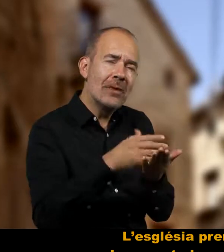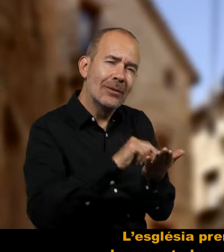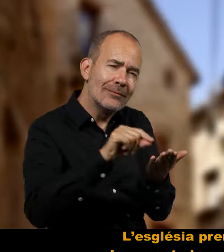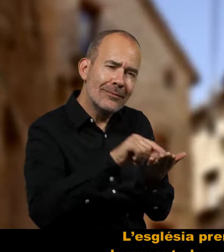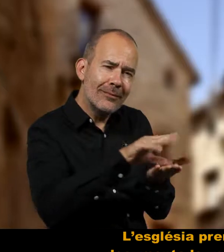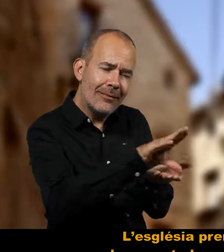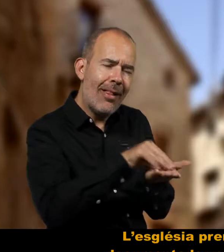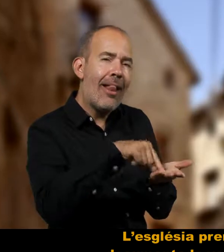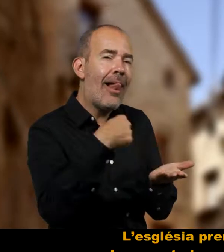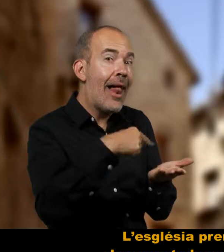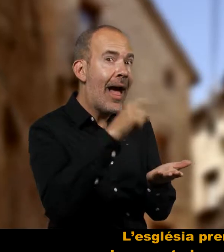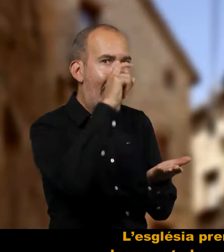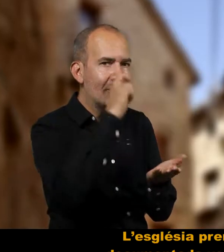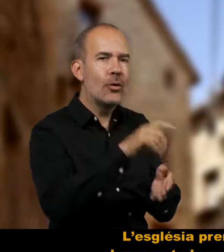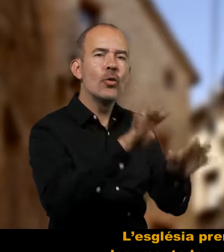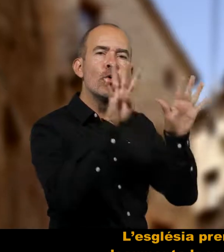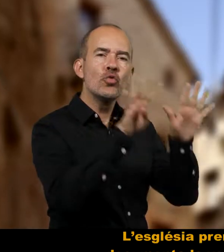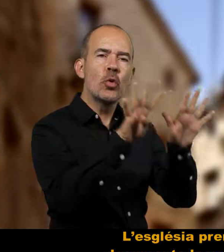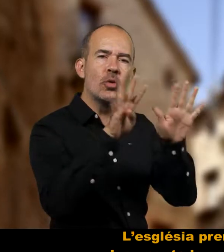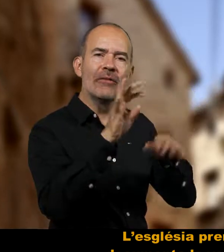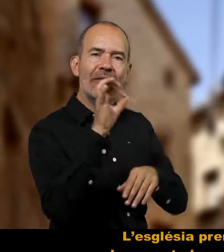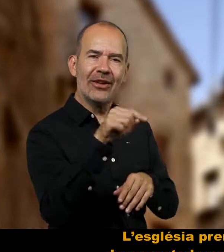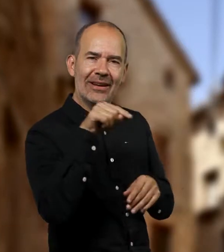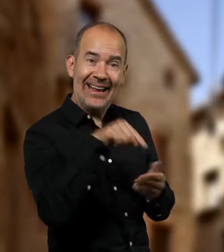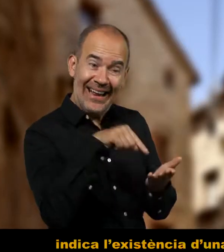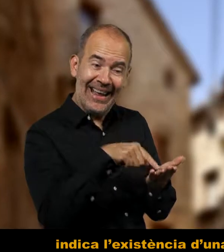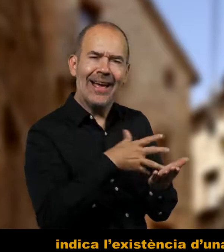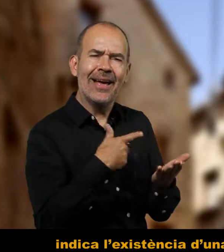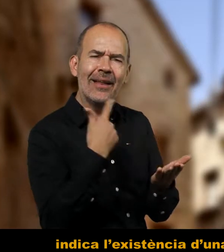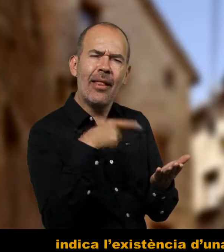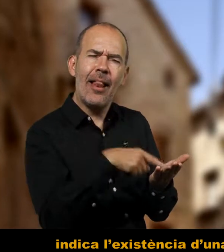organitzada possiblement en assentaments disseminats i masos.